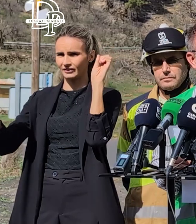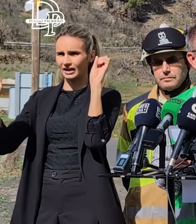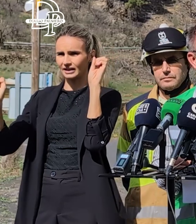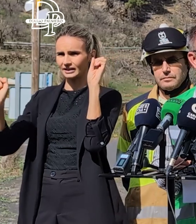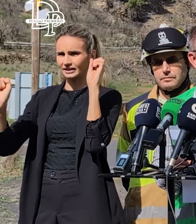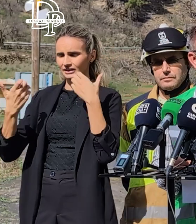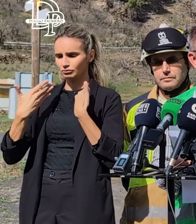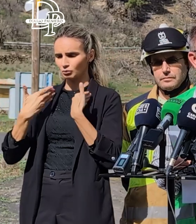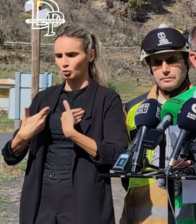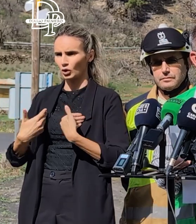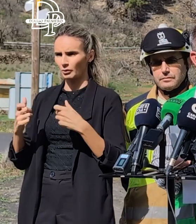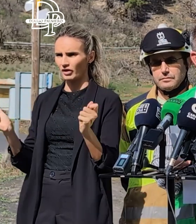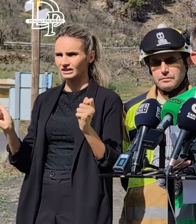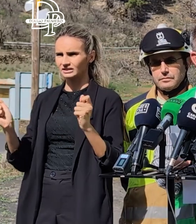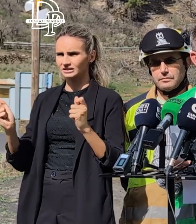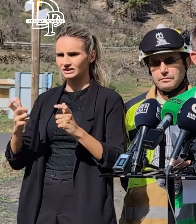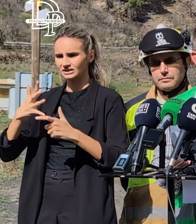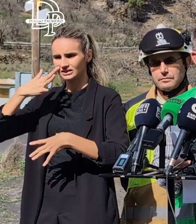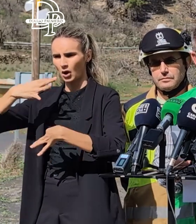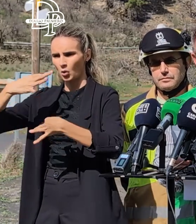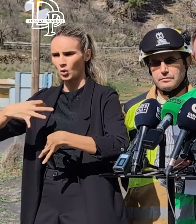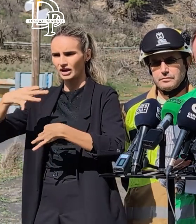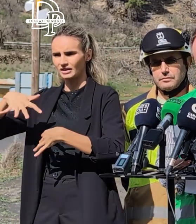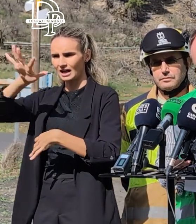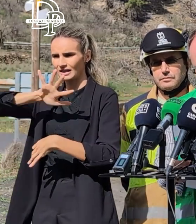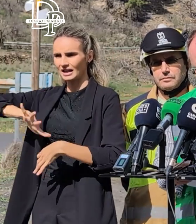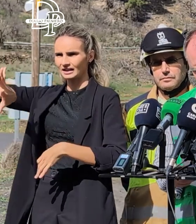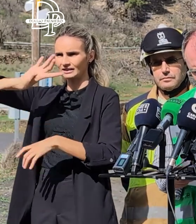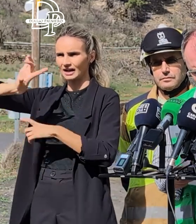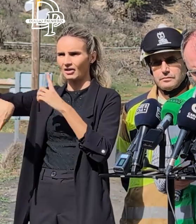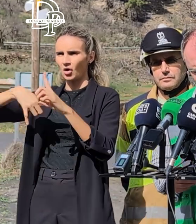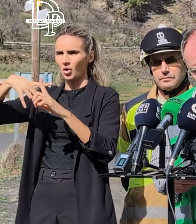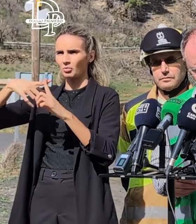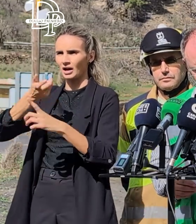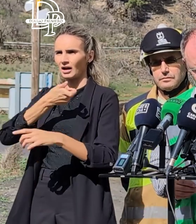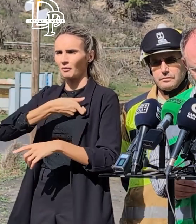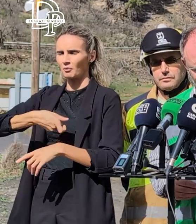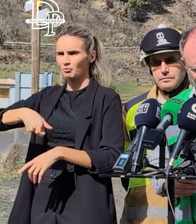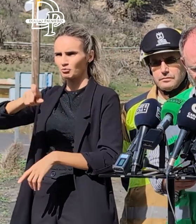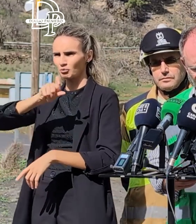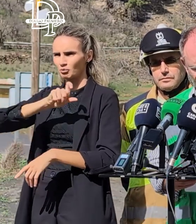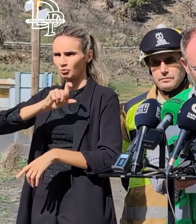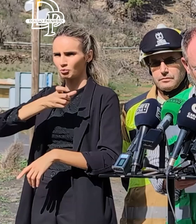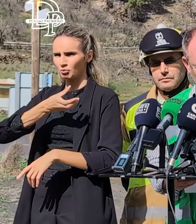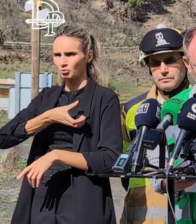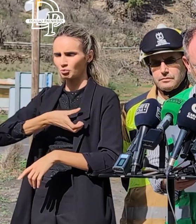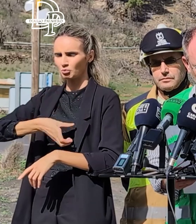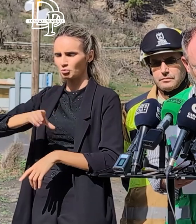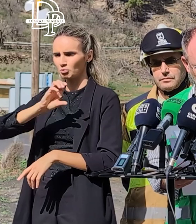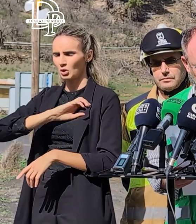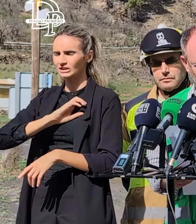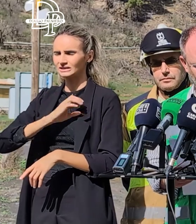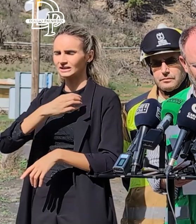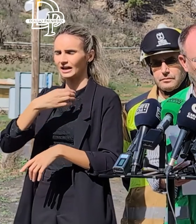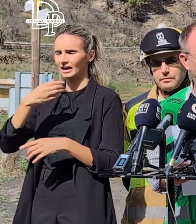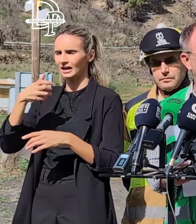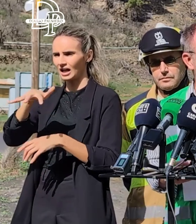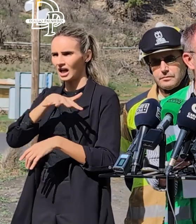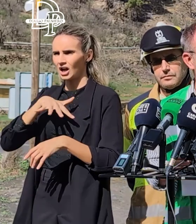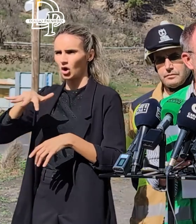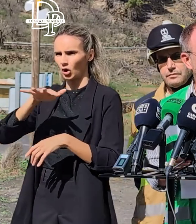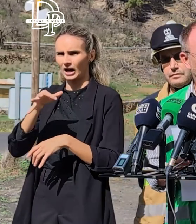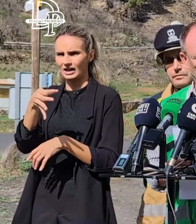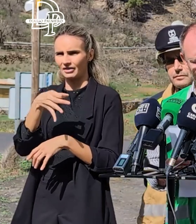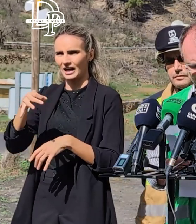y las distintas policías locales de varios municipios de la isla, bueno, pues